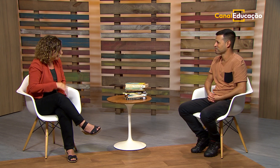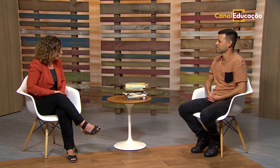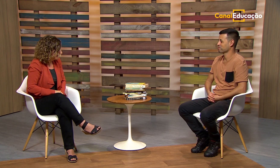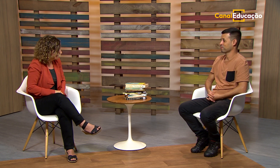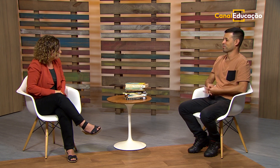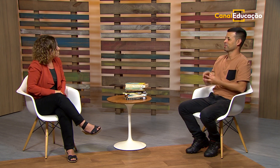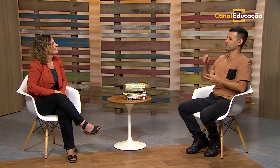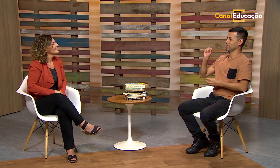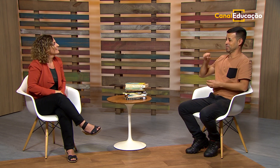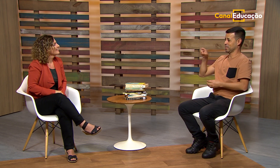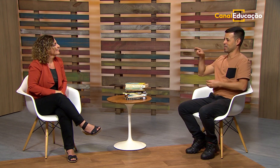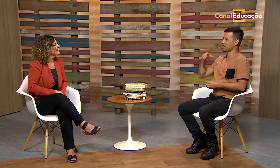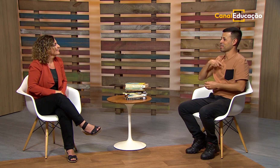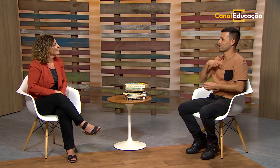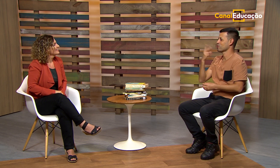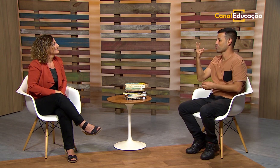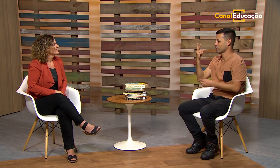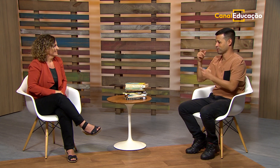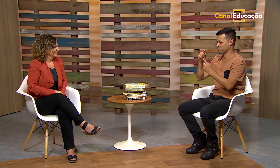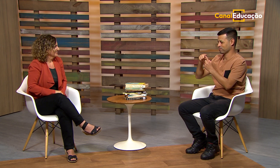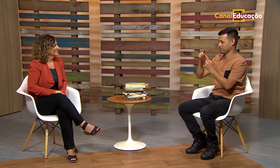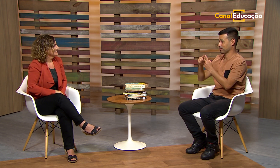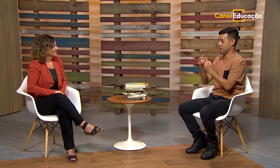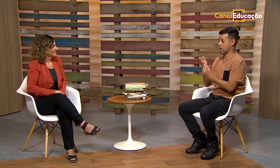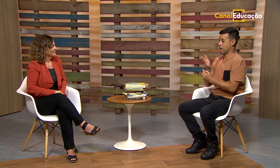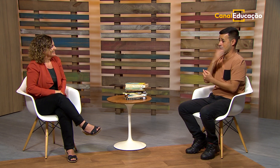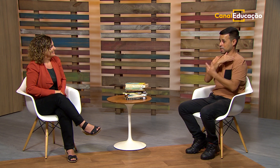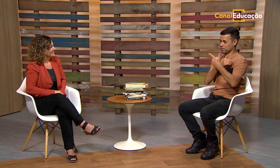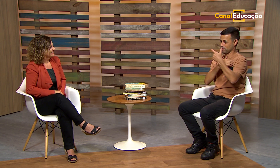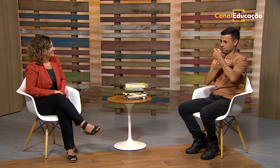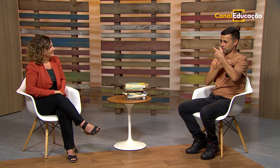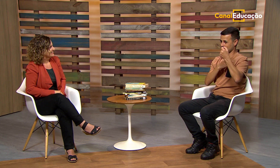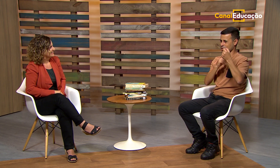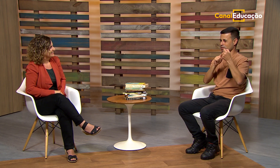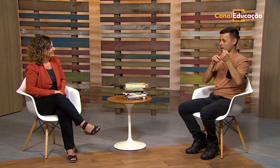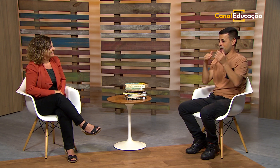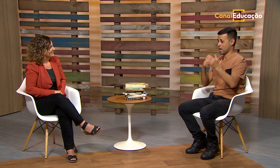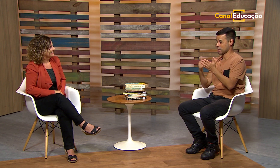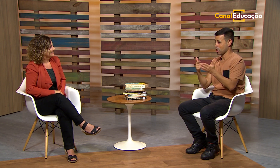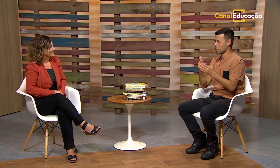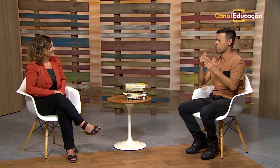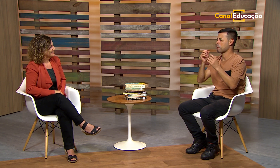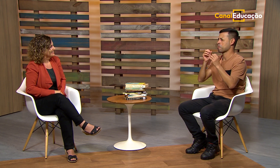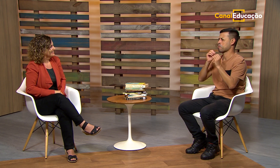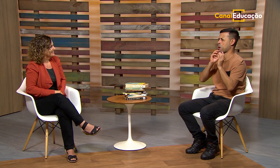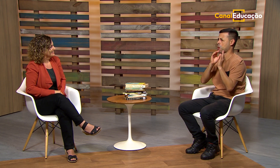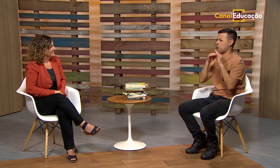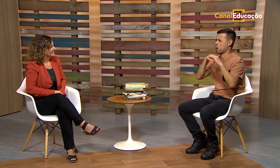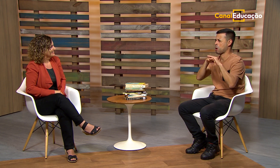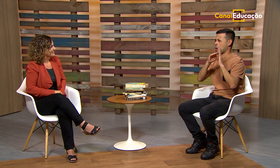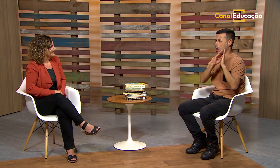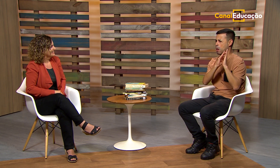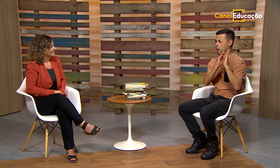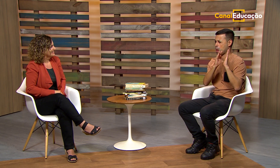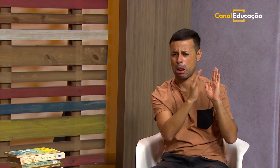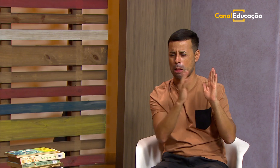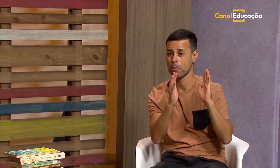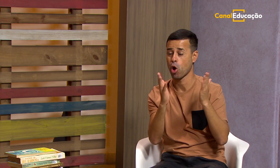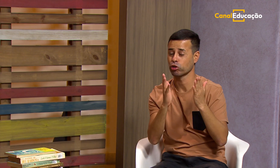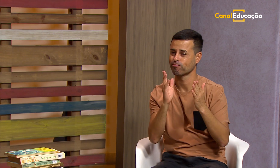Bom, antes de tudo, estava no Instagram, desde as primeiras lives do ano de 2020. Mas o administrador